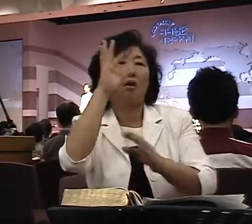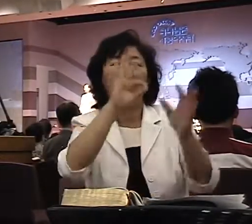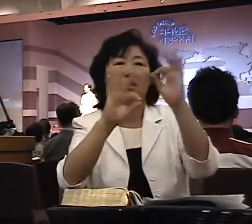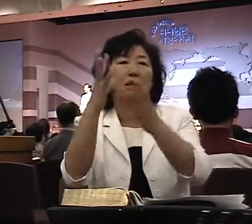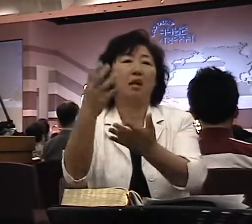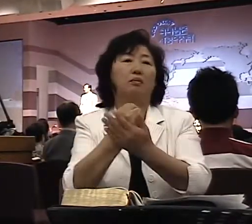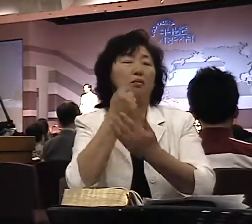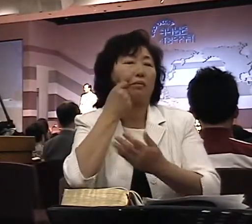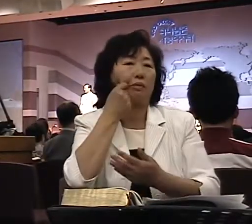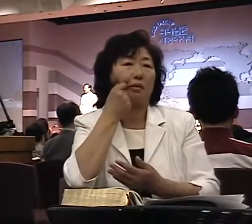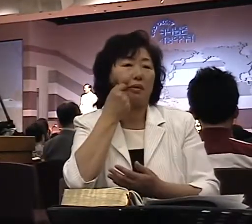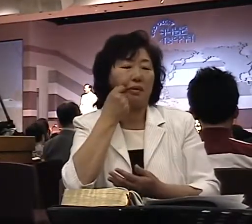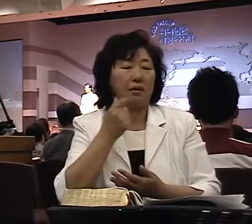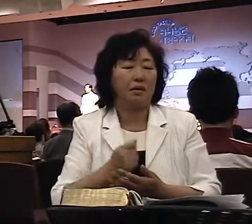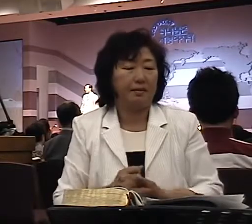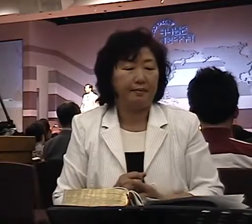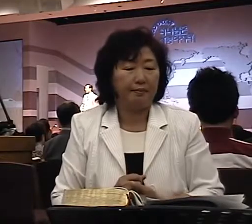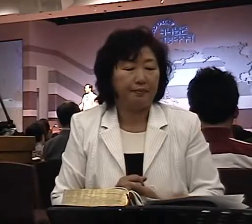못하더라고요.